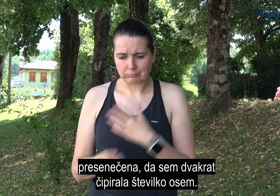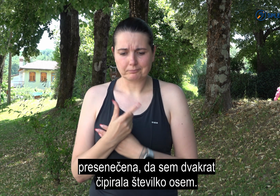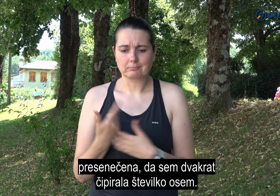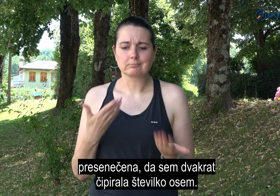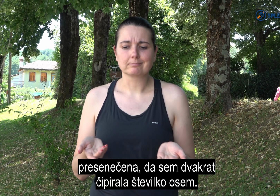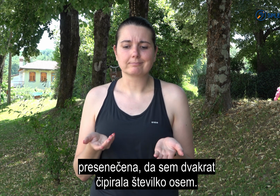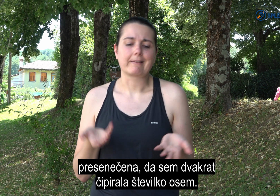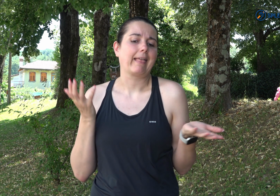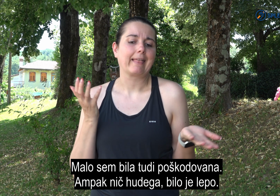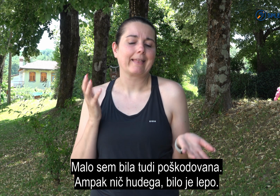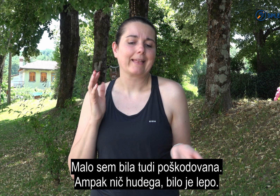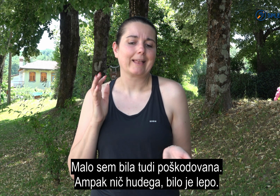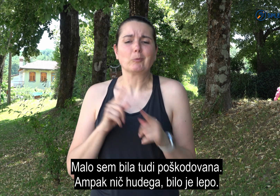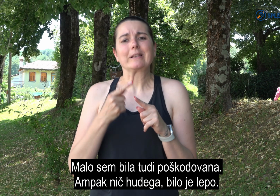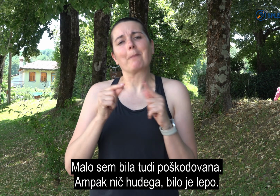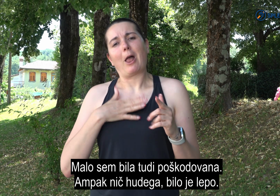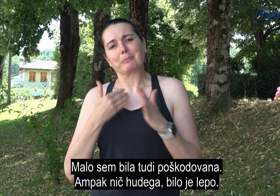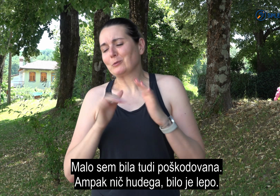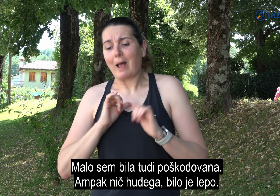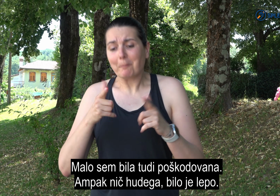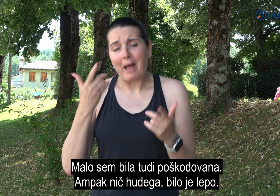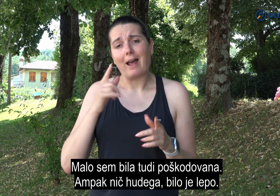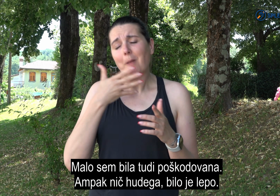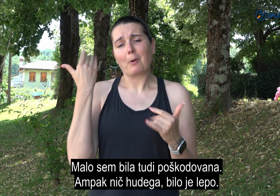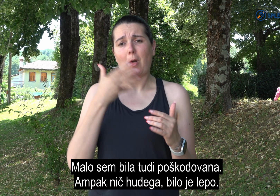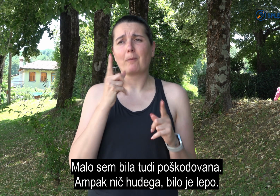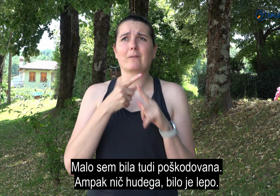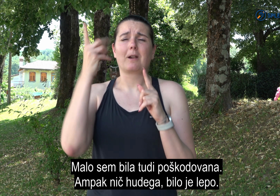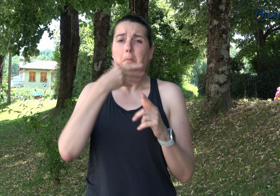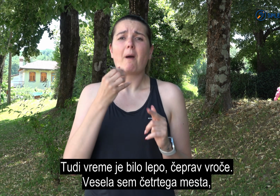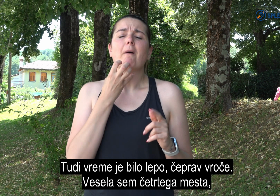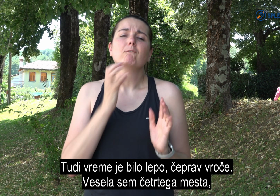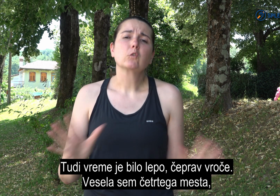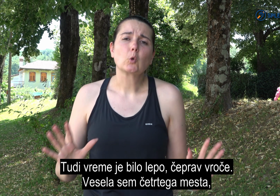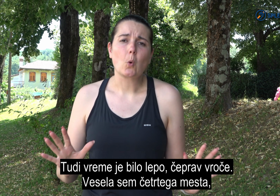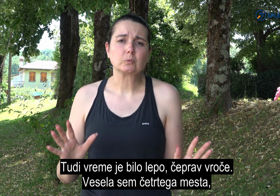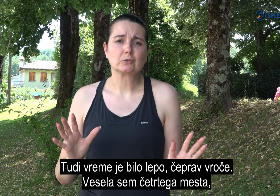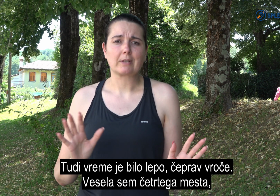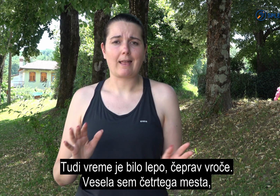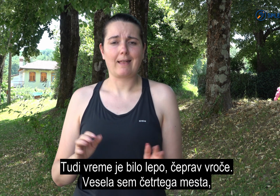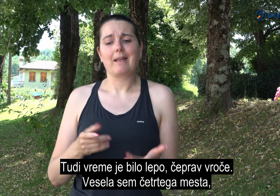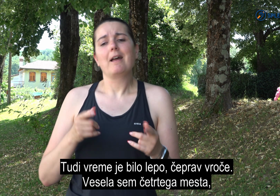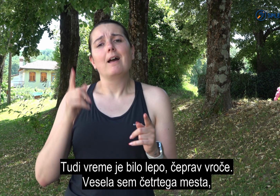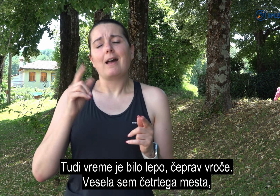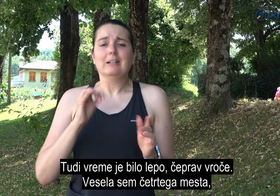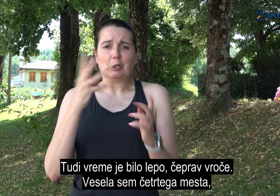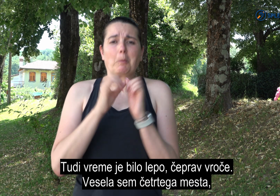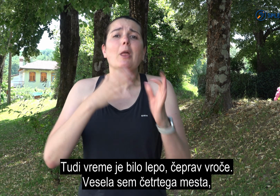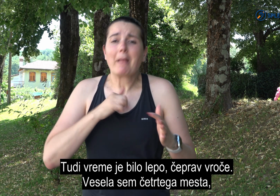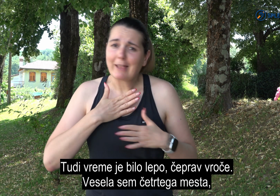8. Malo sem bila tudi poškodovana, ampak nič hudega. Bilo je lepo, tudi vreme je bilo lepo, čeprav vroče.